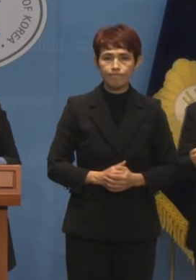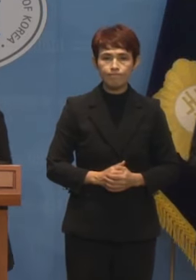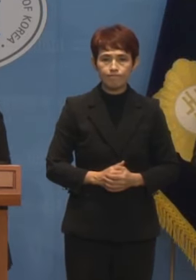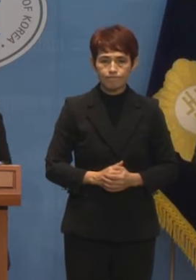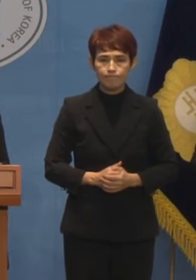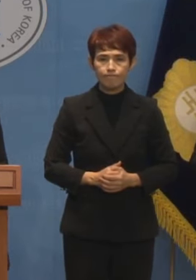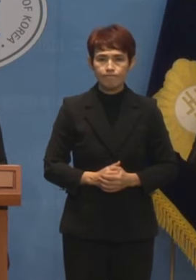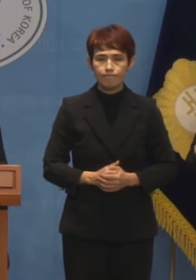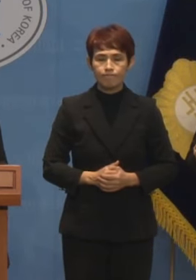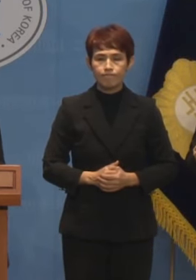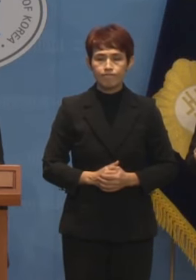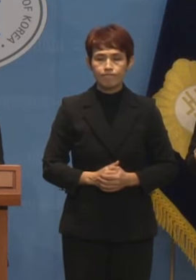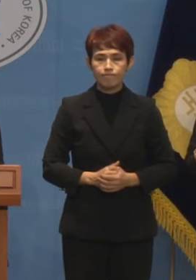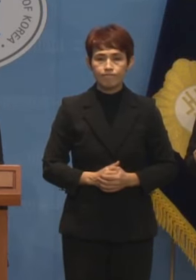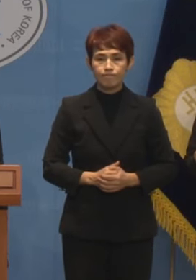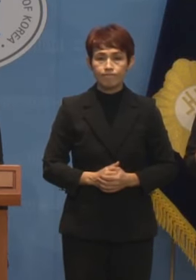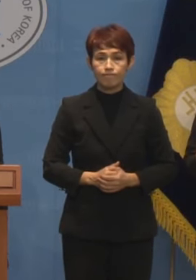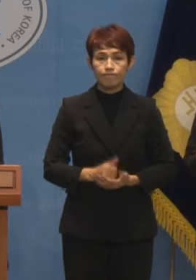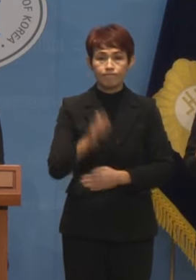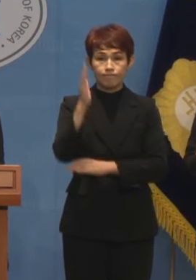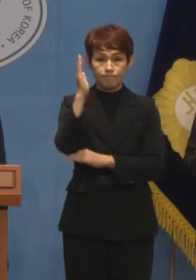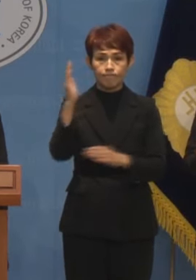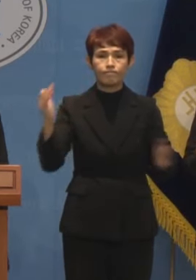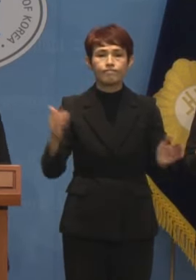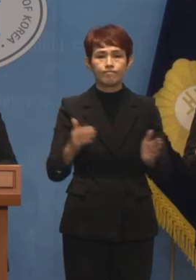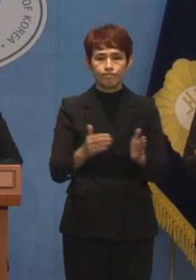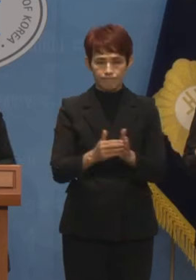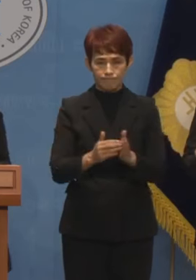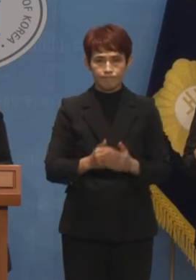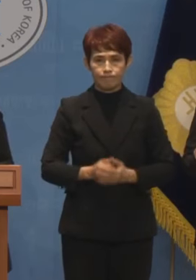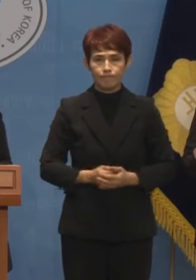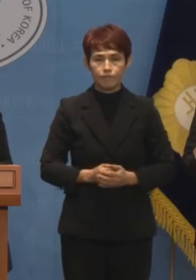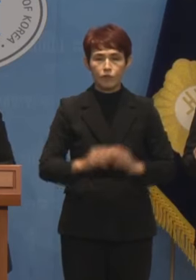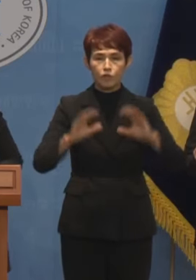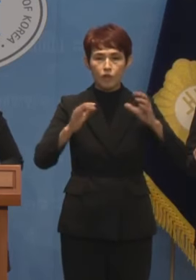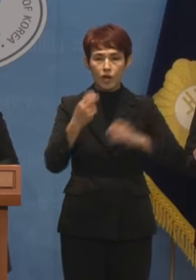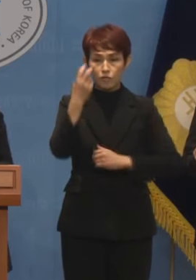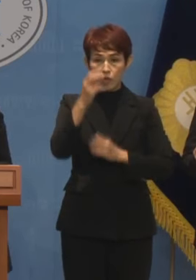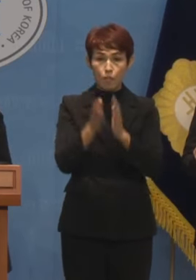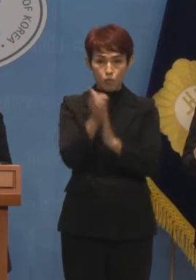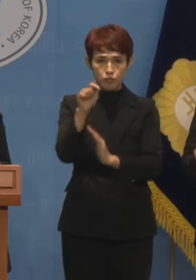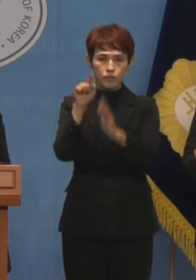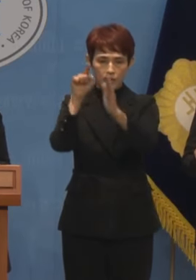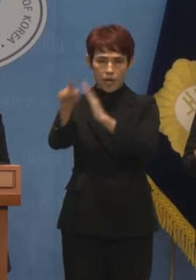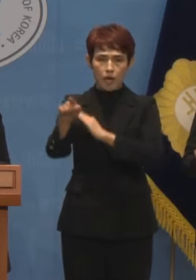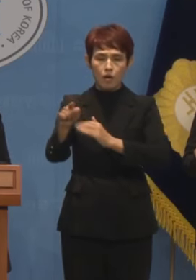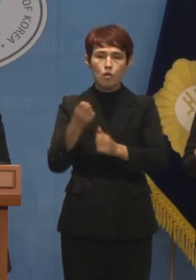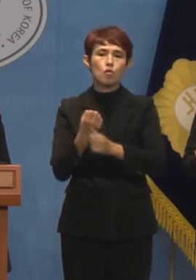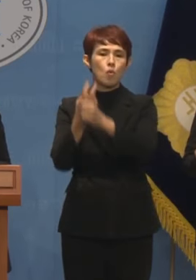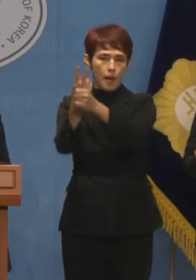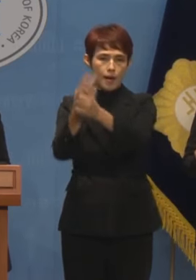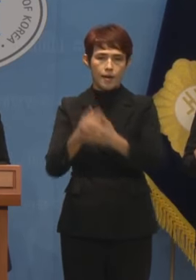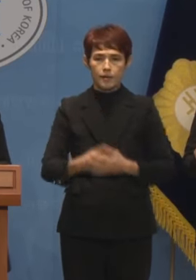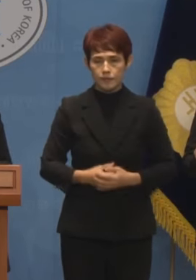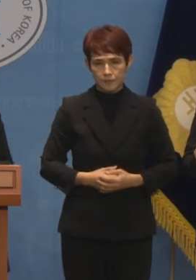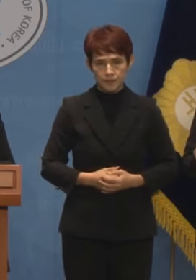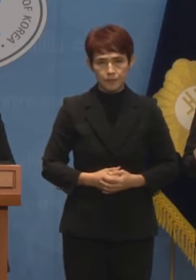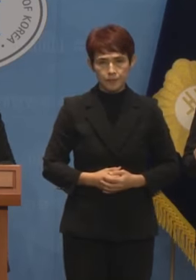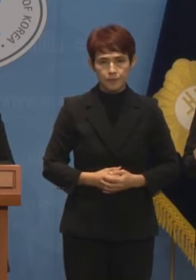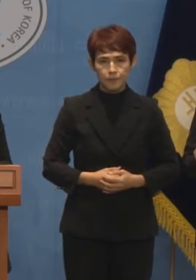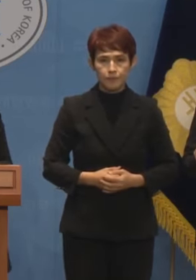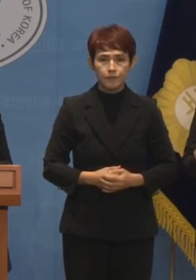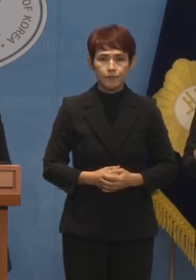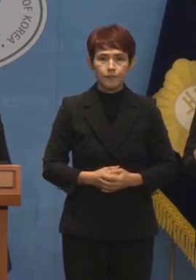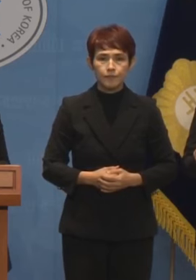네, 이것으로 기자회견을 마치겠습니다. 국가수사본부로 바로 이동하여 고발장을 접수하는 관계로 별도의 백브리핑을 진행하지